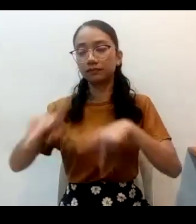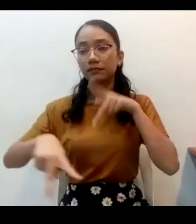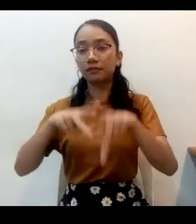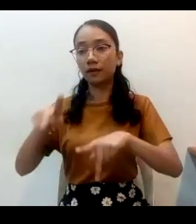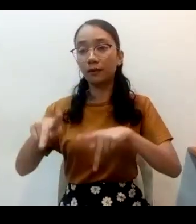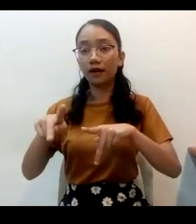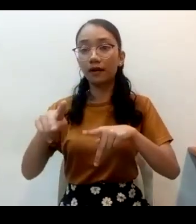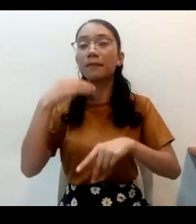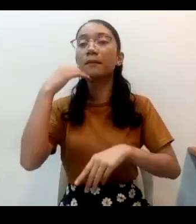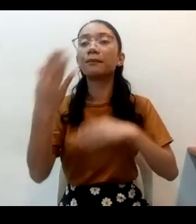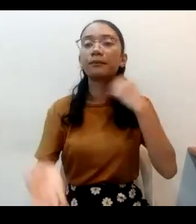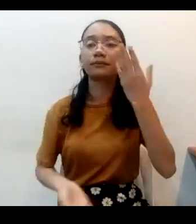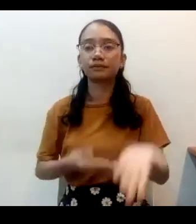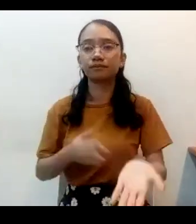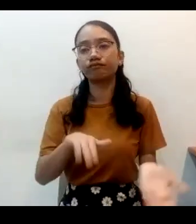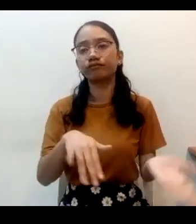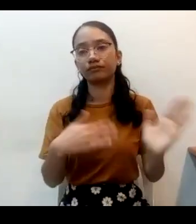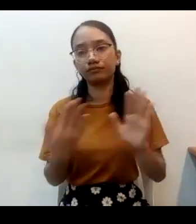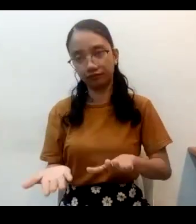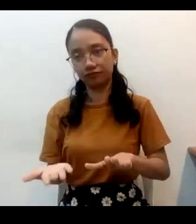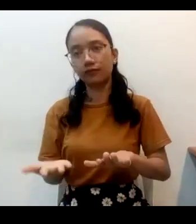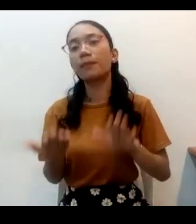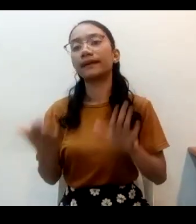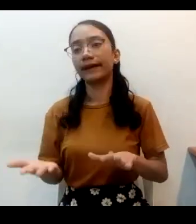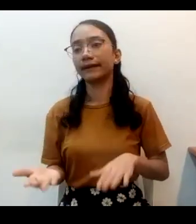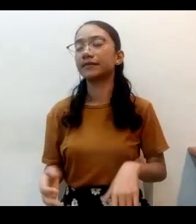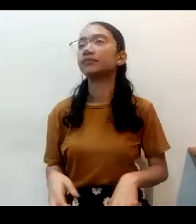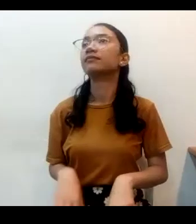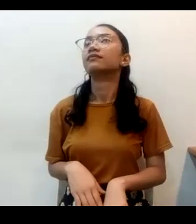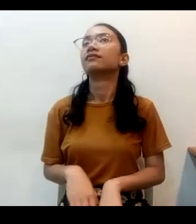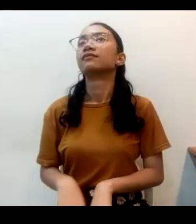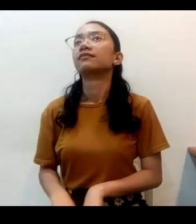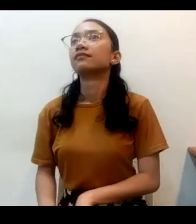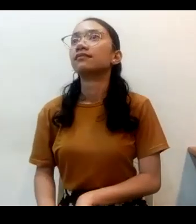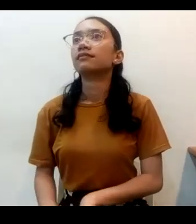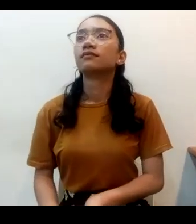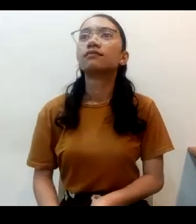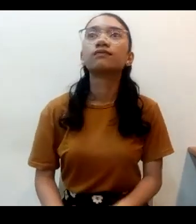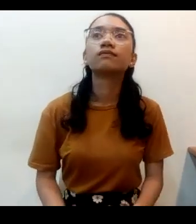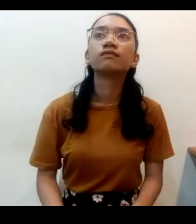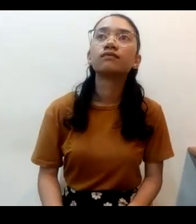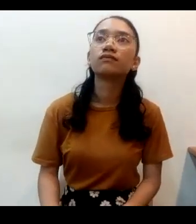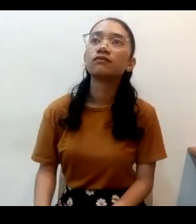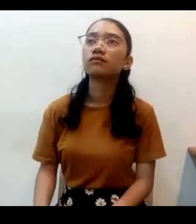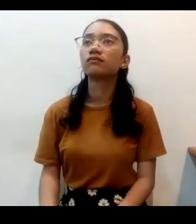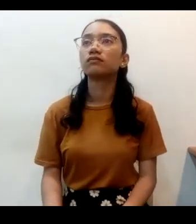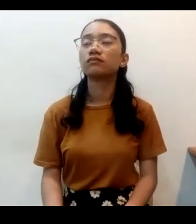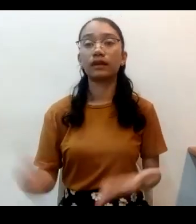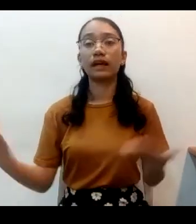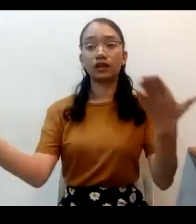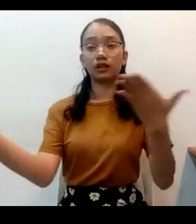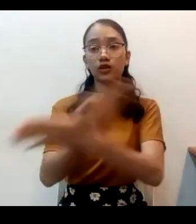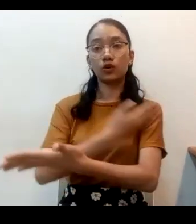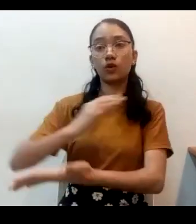sila, habang patuloy nilang nabubuhay doon po sa ilang, yung henerasyon ng mga tao po iyon ay namatay. A new